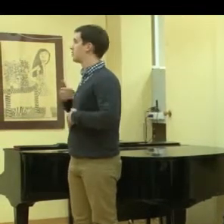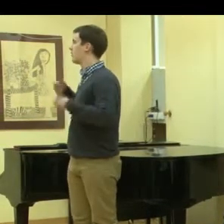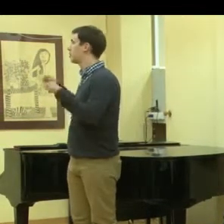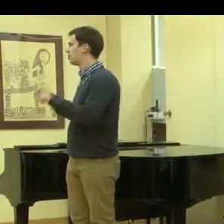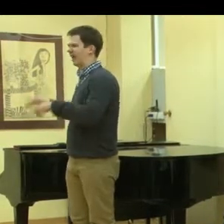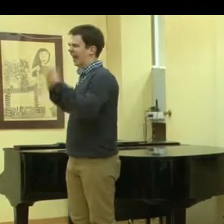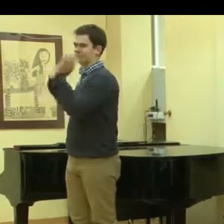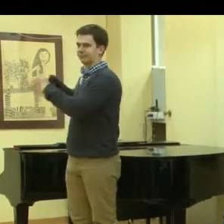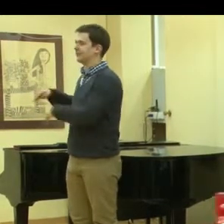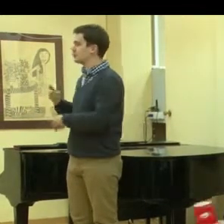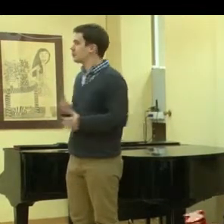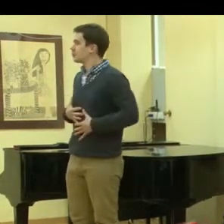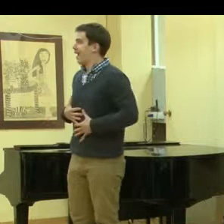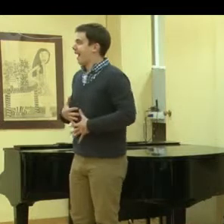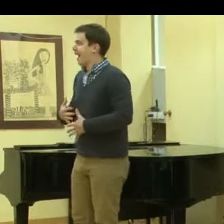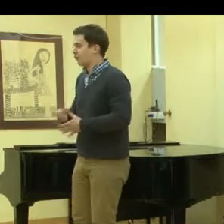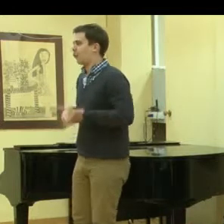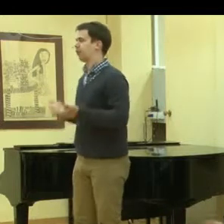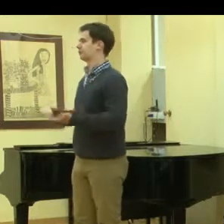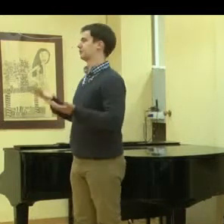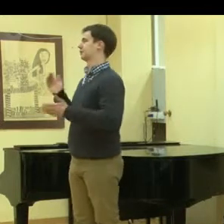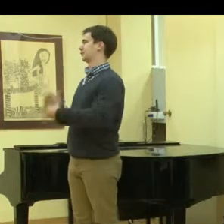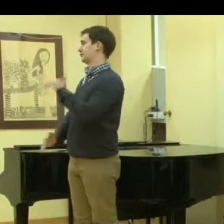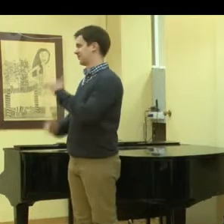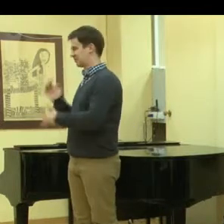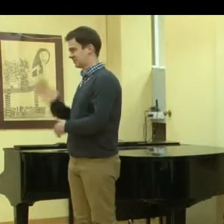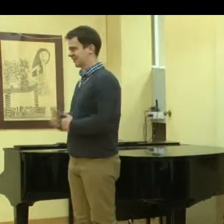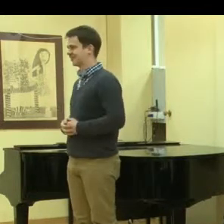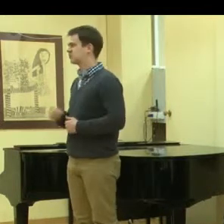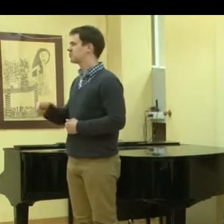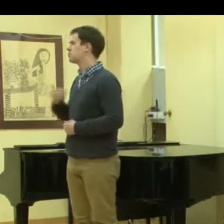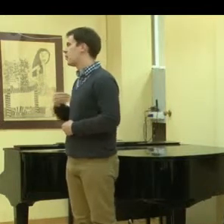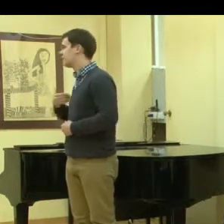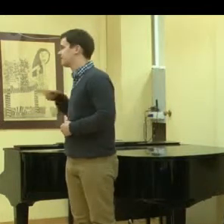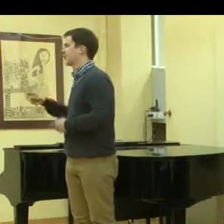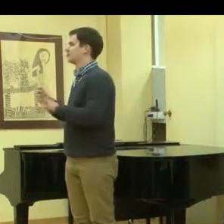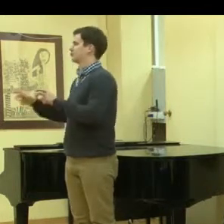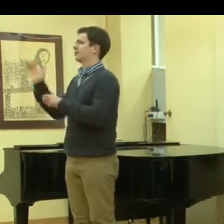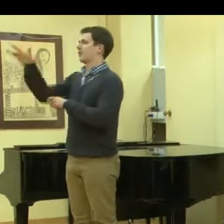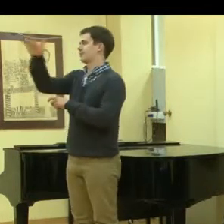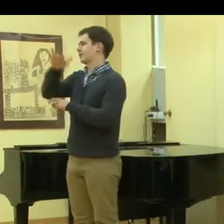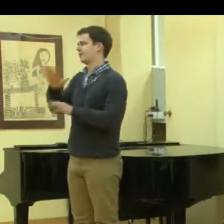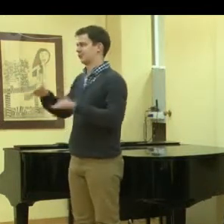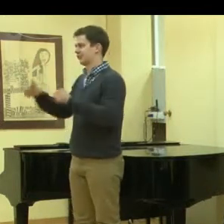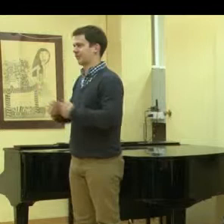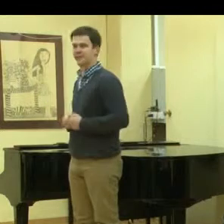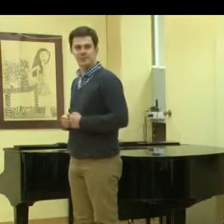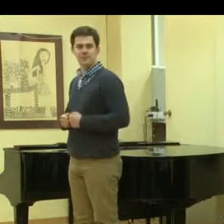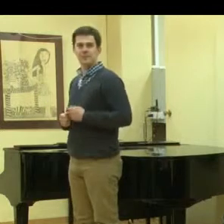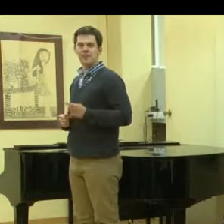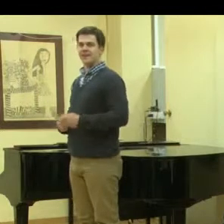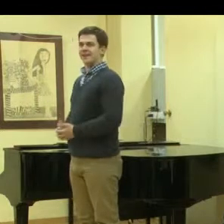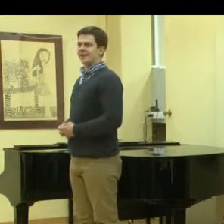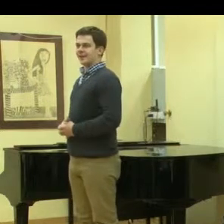Tak, więc bez względu na miejsce, gdzie byśmy się nie znajdowali, no to jesteśmy szczęśliwi, tak? Czy to Polska, czy inny po prostu kraj. I con respecto a lo que es